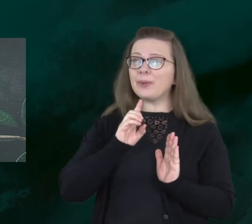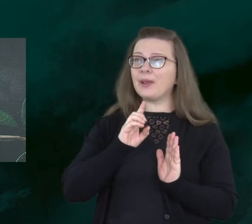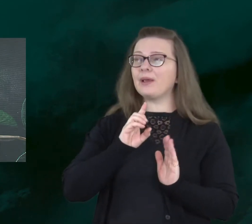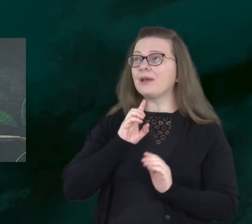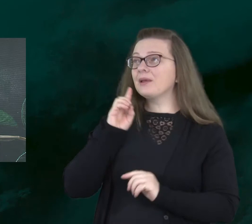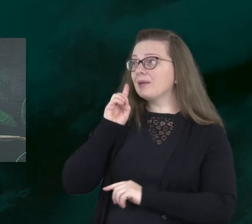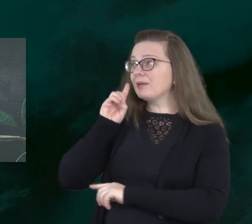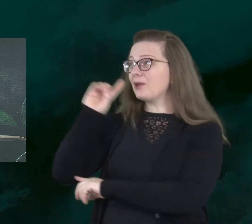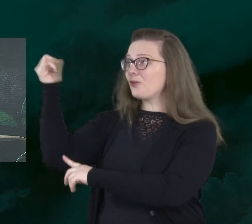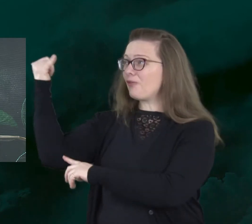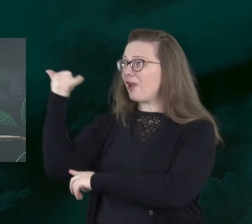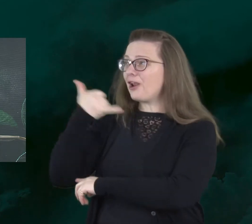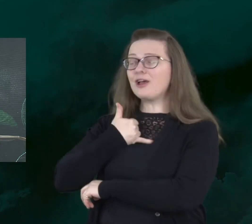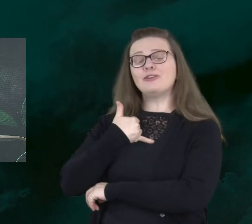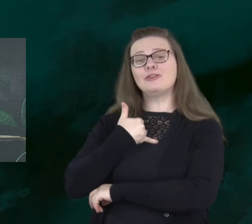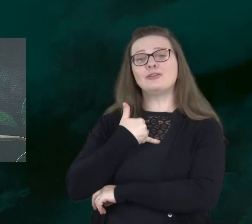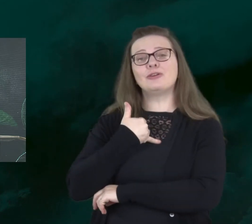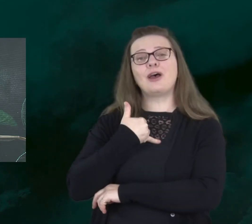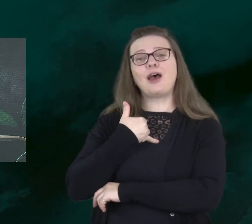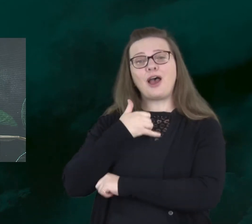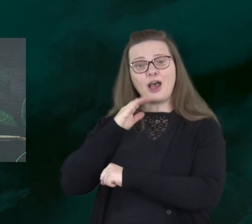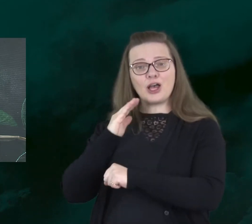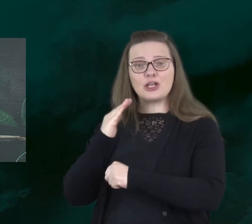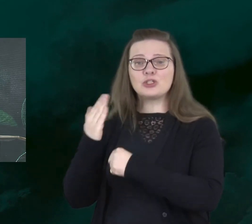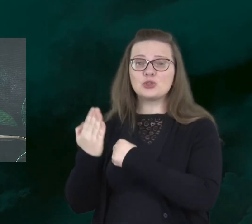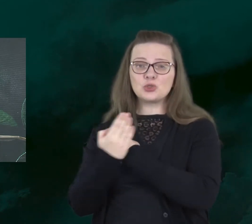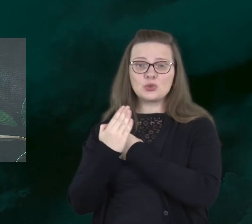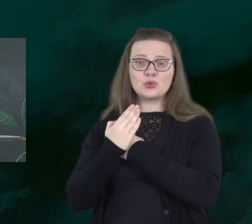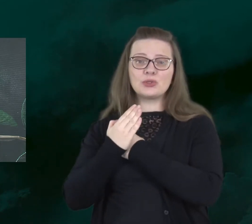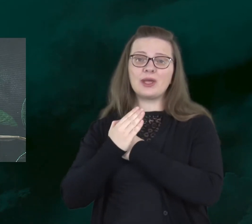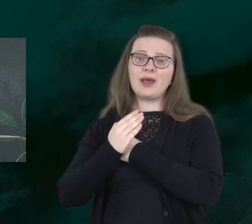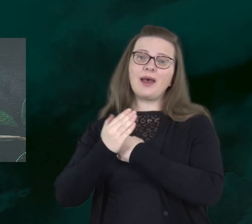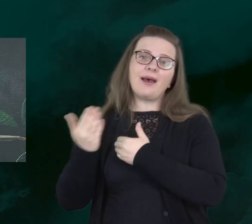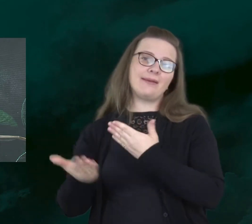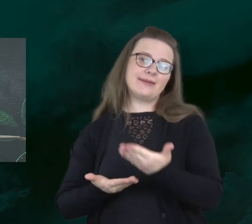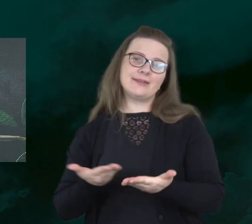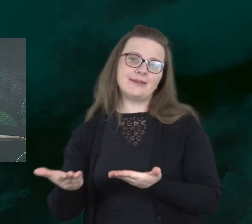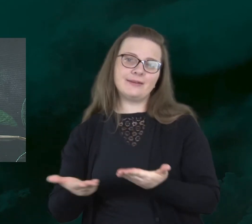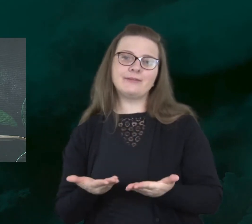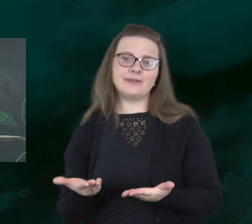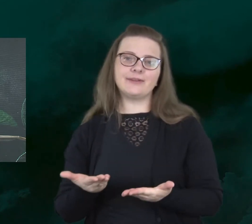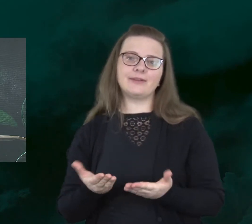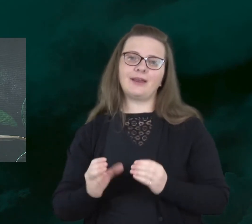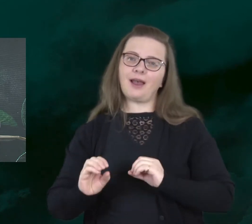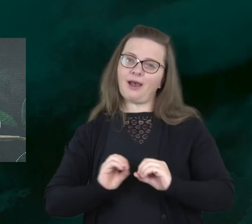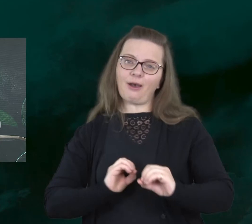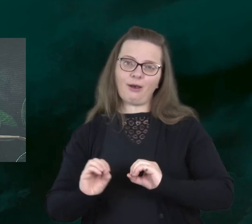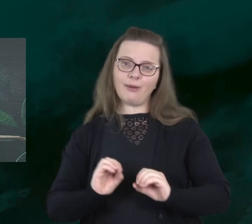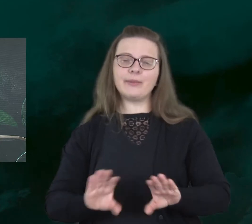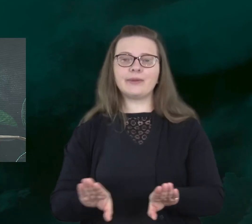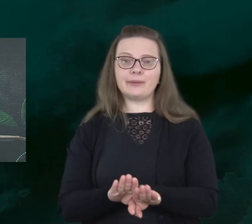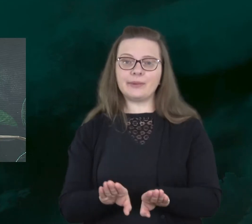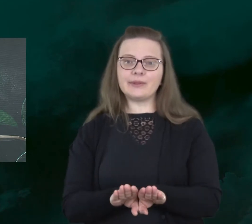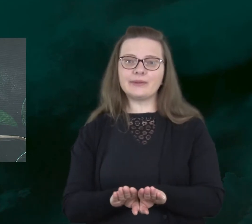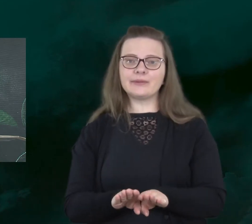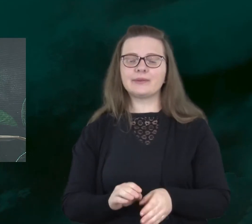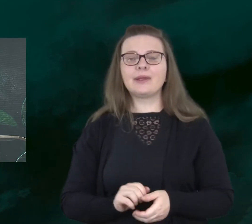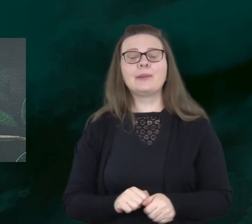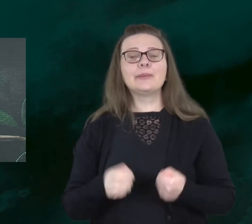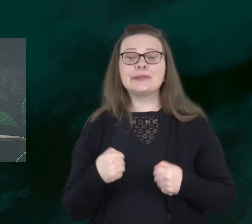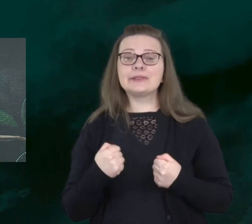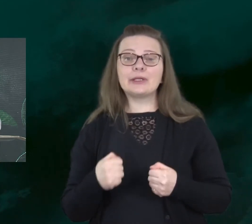a obra. Ela faz a obra. Portanto, não precisamos voltar a essa simplicidade. Queridos irmãos,